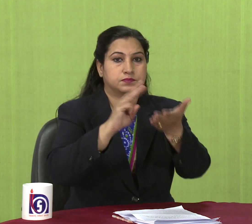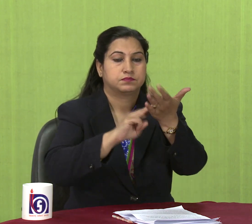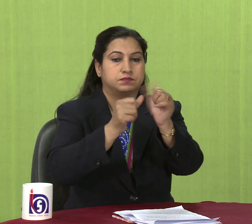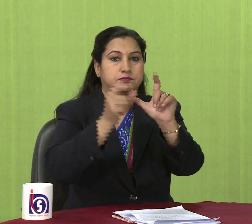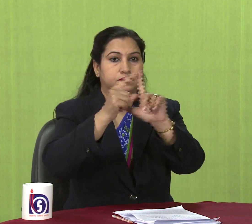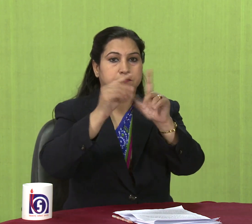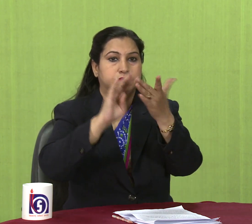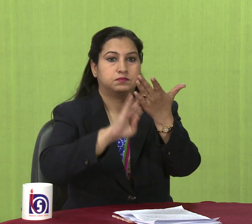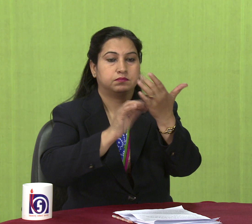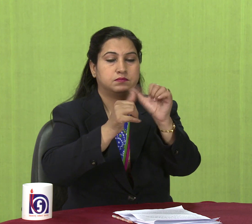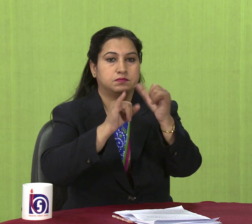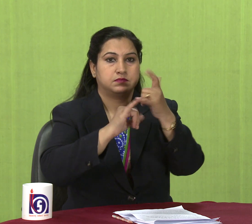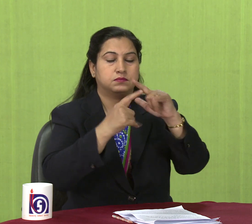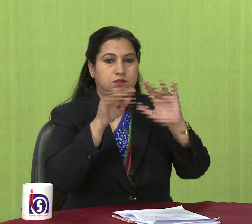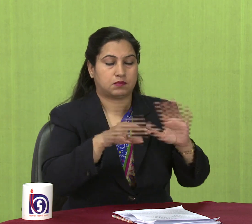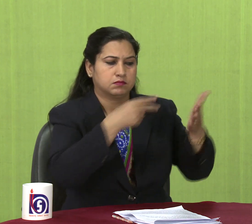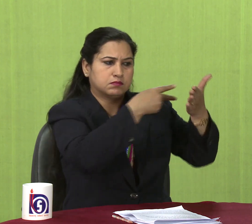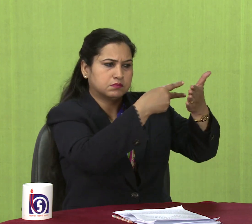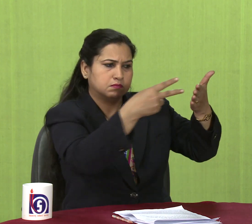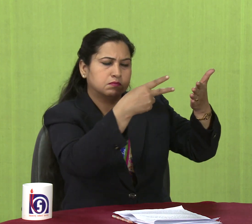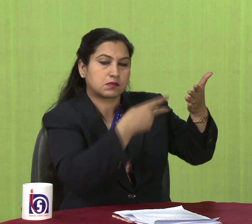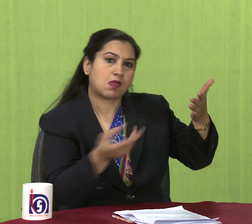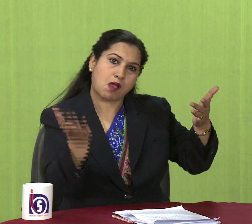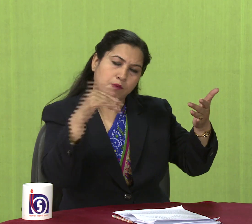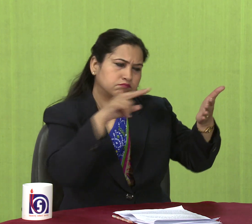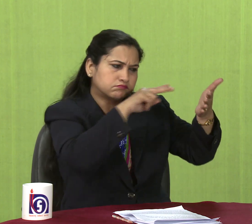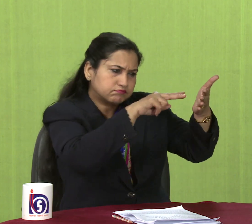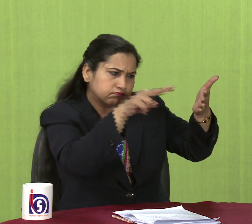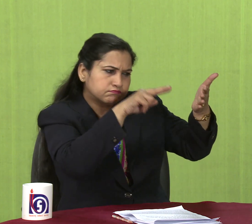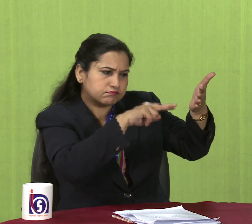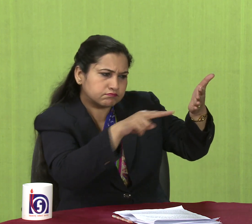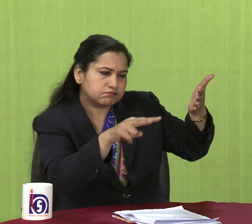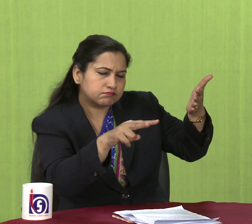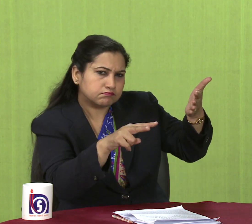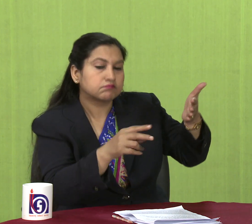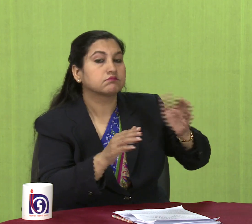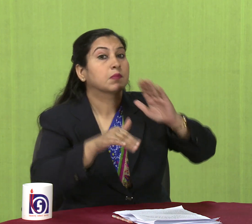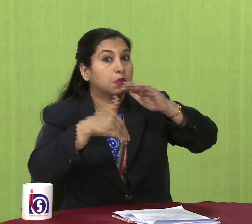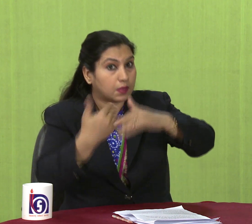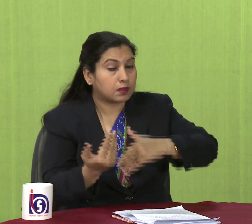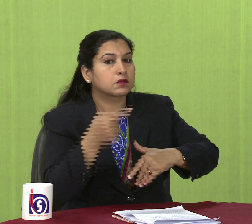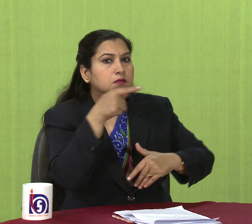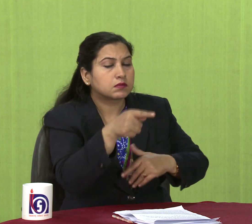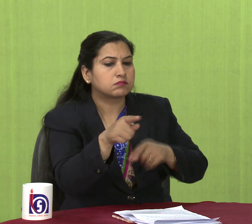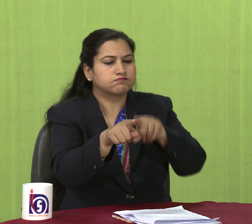आइए इस दोहे को एक बार दोहरा लेते हैं और इसकी व्याख्या करने